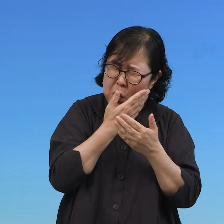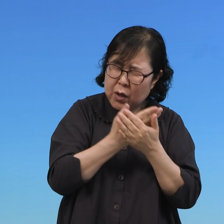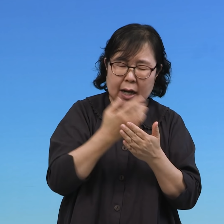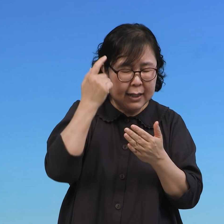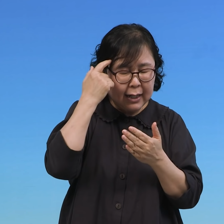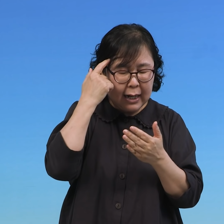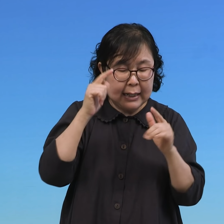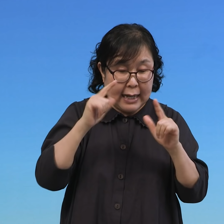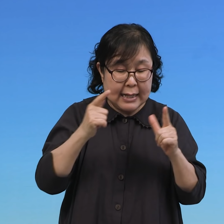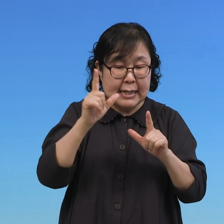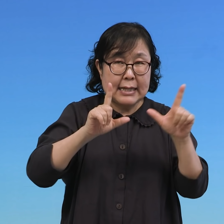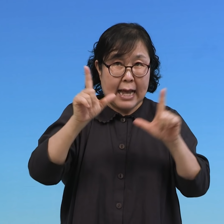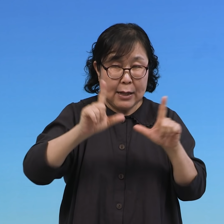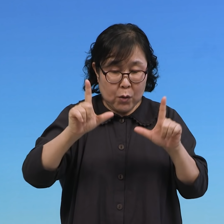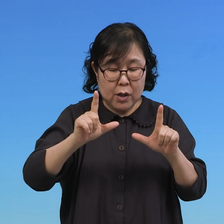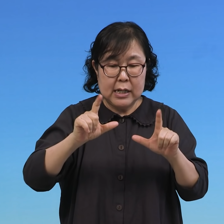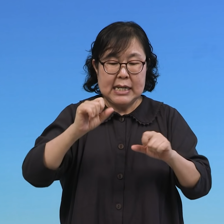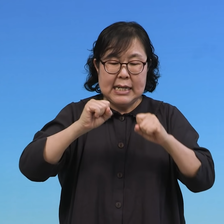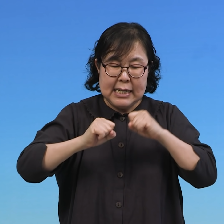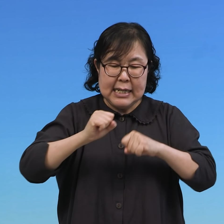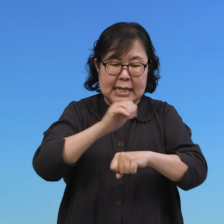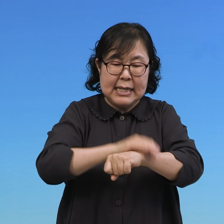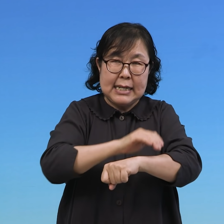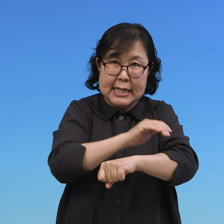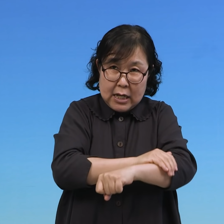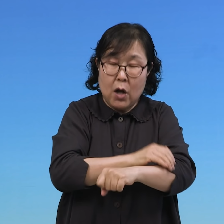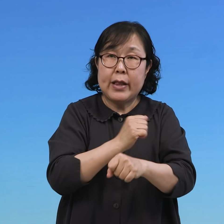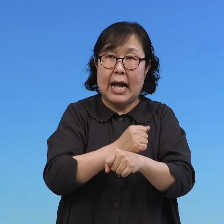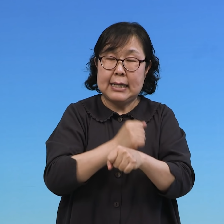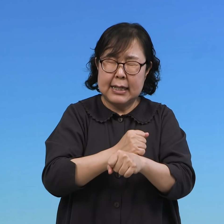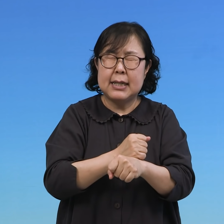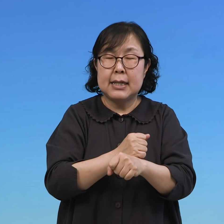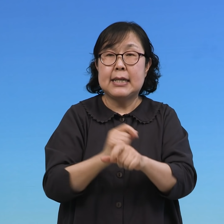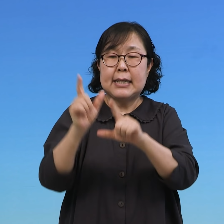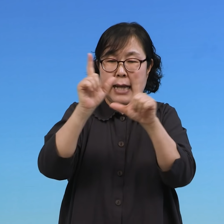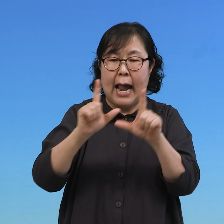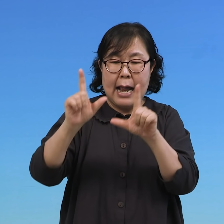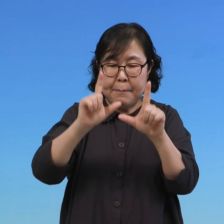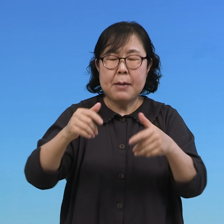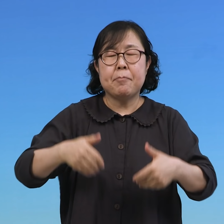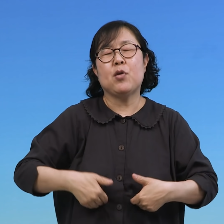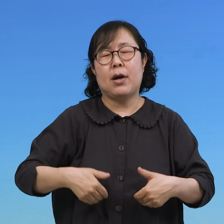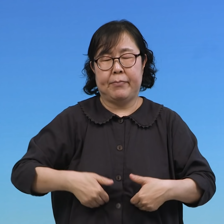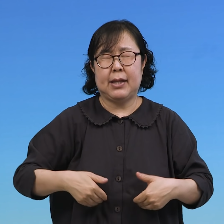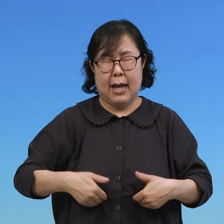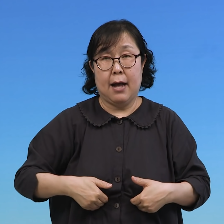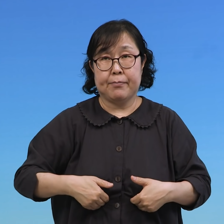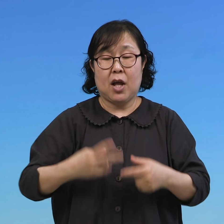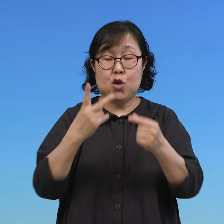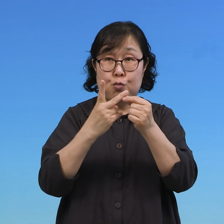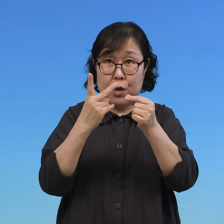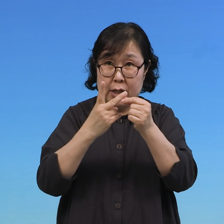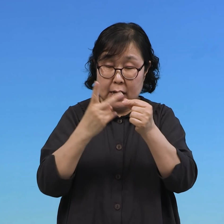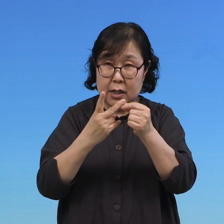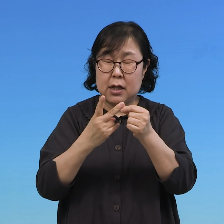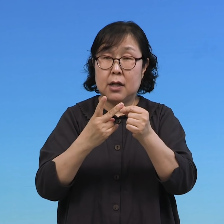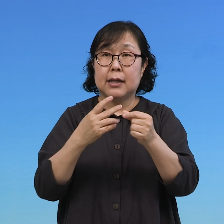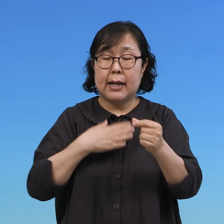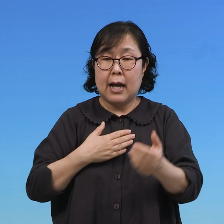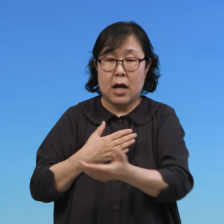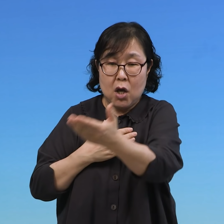이거를 인식하는 거, 이거를 실천하는 삶, 이게 우리의 숙제라 생각합니다. 그런가 하면은 두